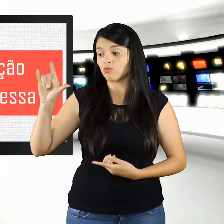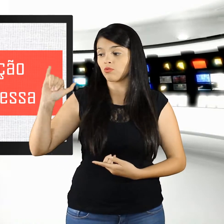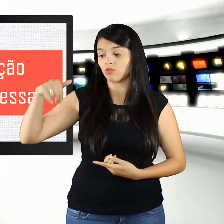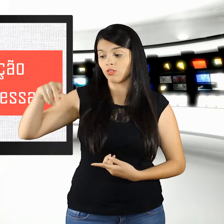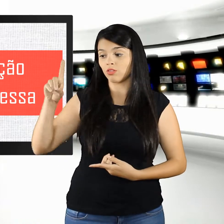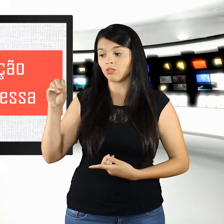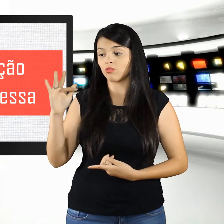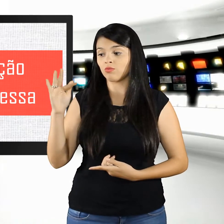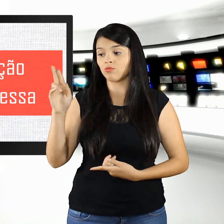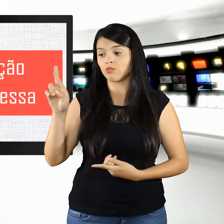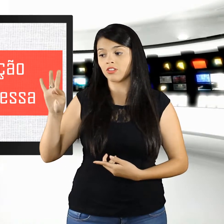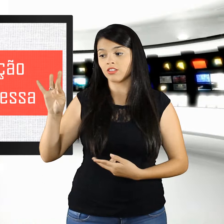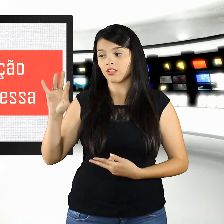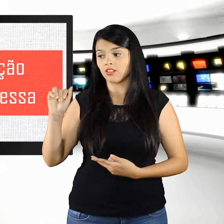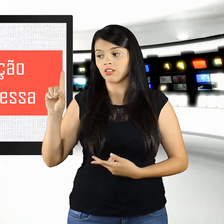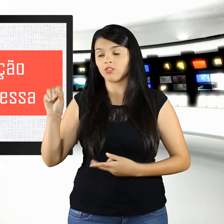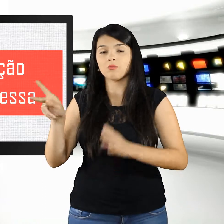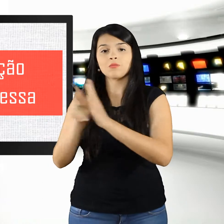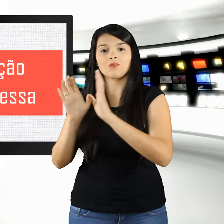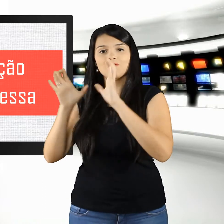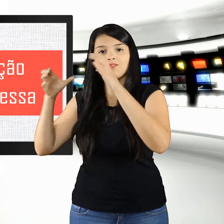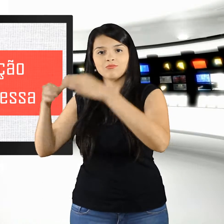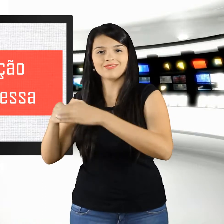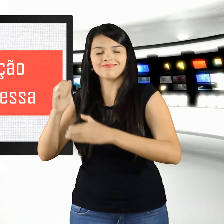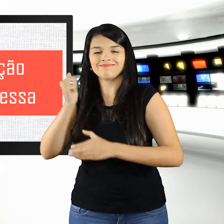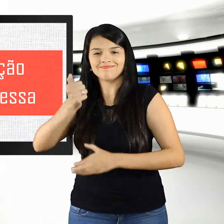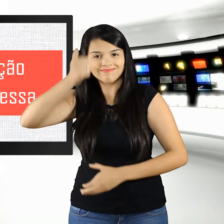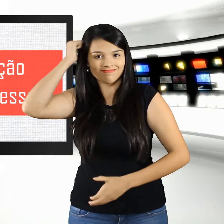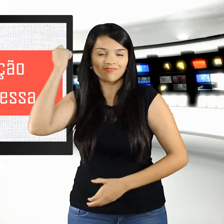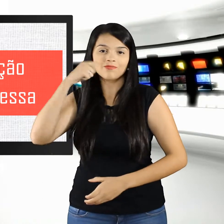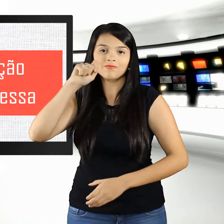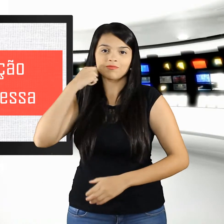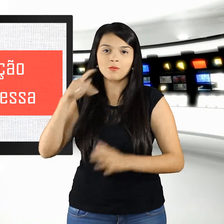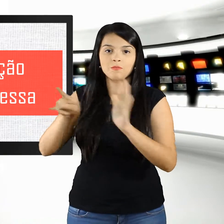do Concurso Vestibular, COPERV, da Universidade Federal de Santa Catarina,